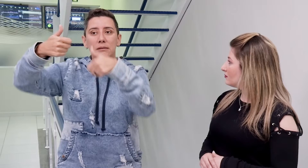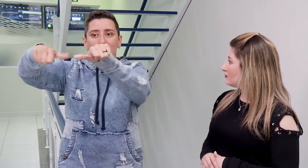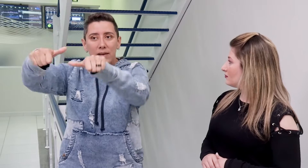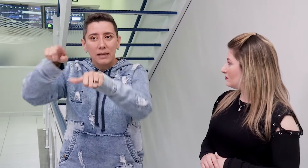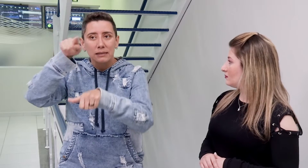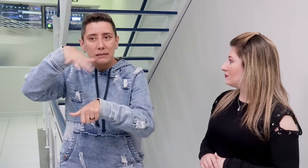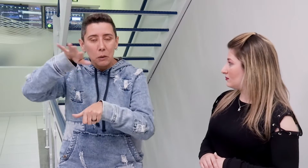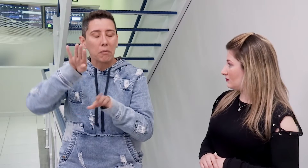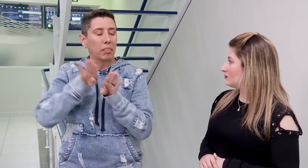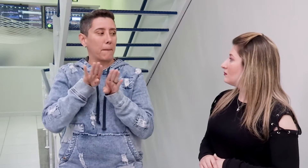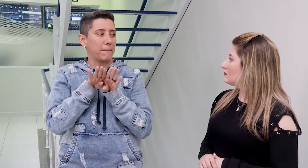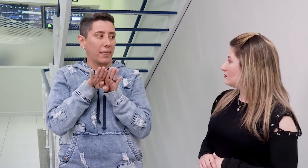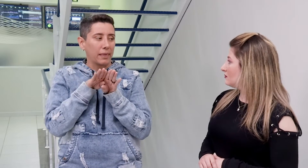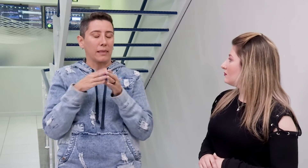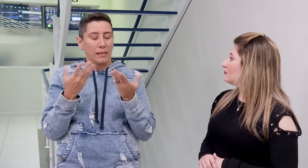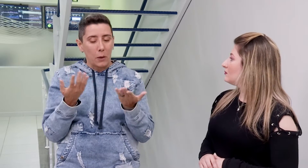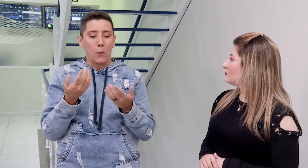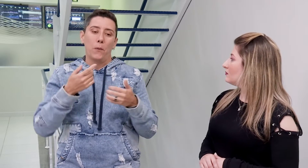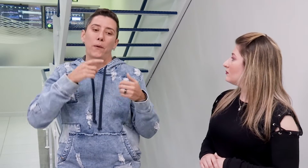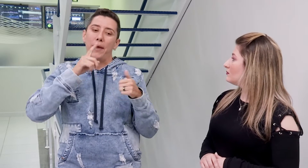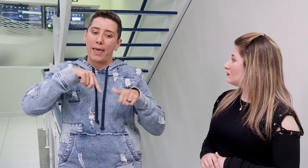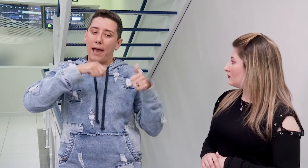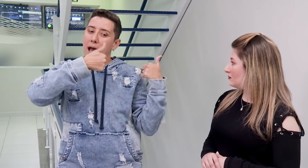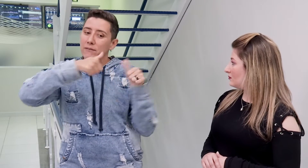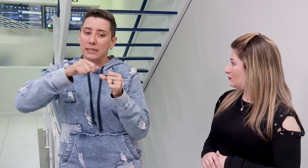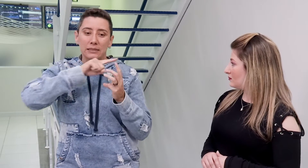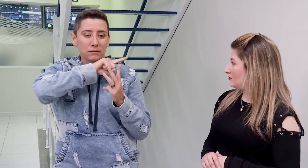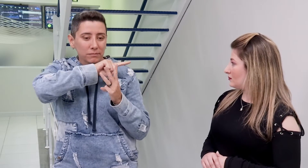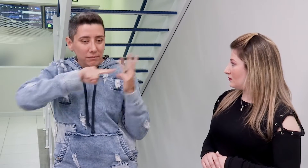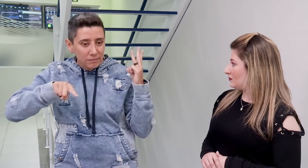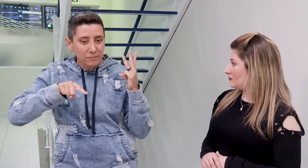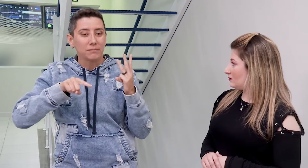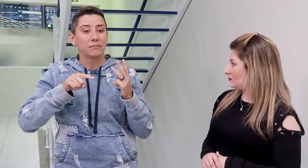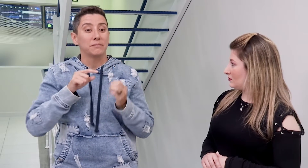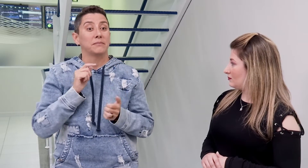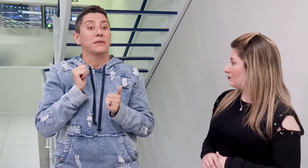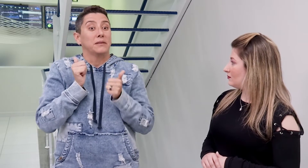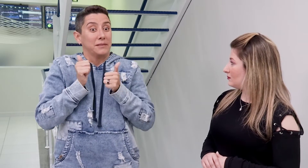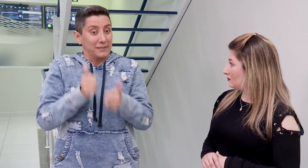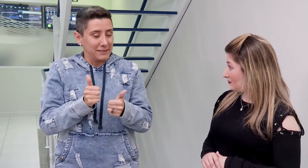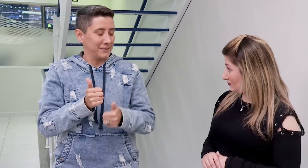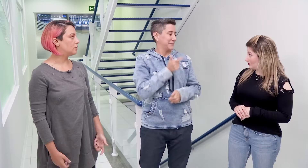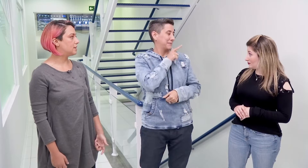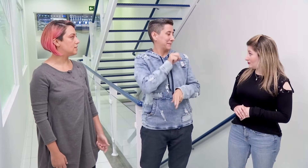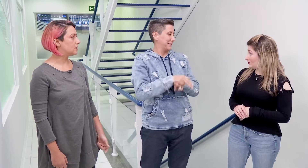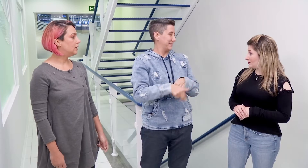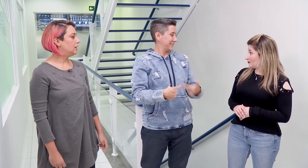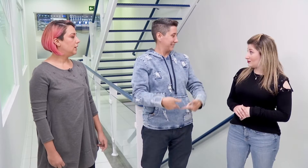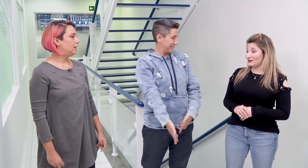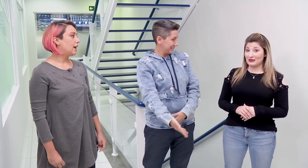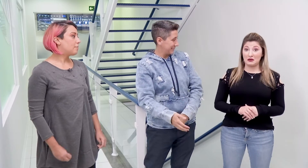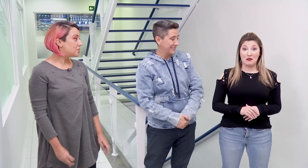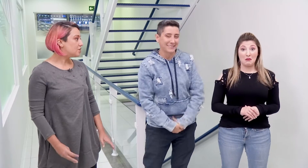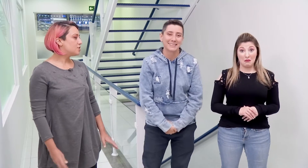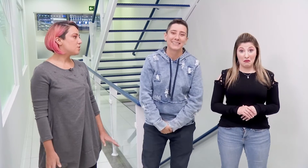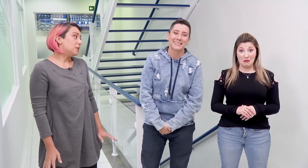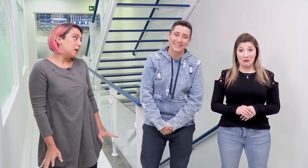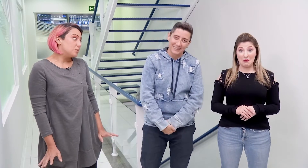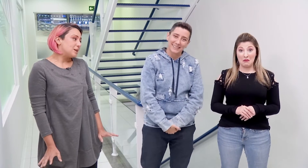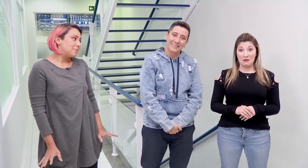remoto. Então, precisa saber se ela tem essa estrutura de energia, de internet, né? E tudo que precisa. E aí, a partir disso, então, se ele passar